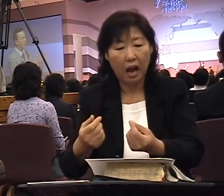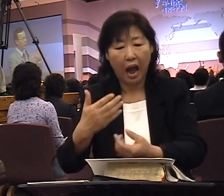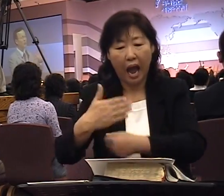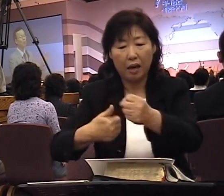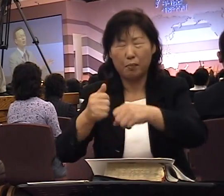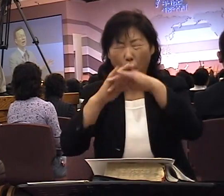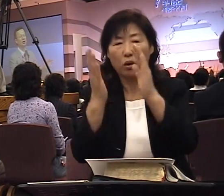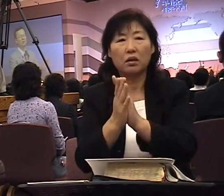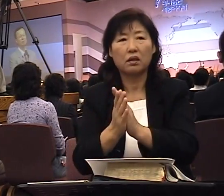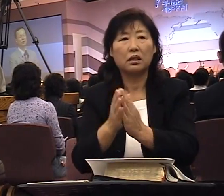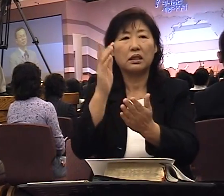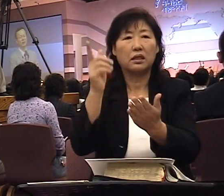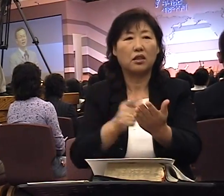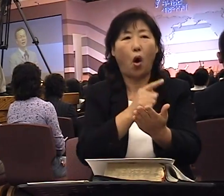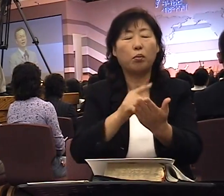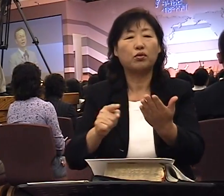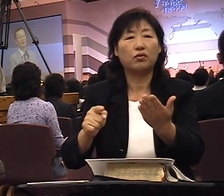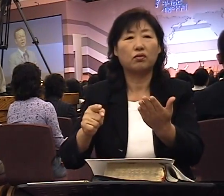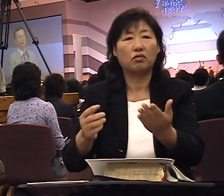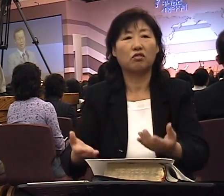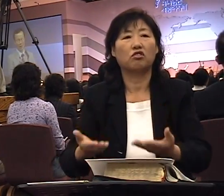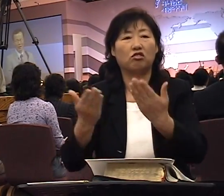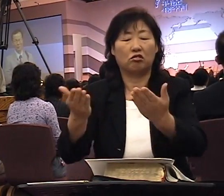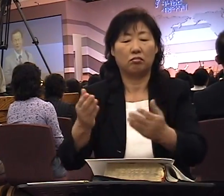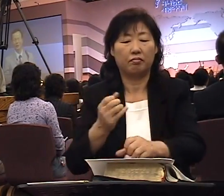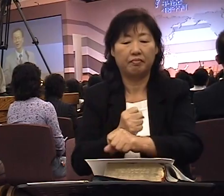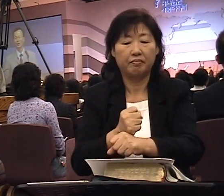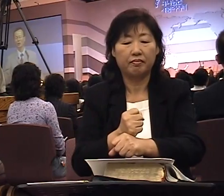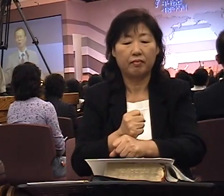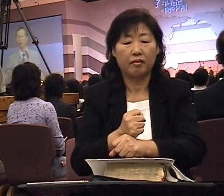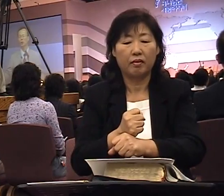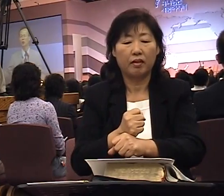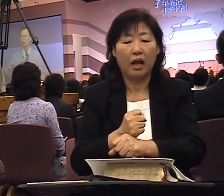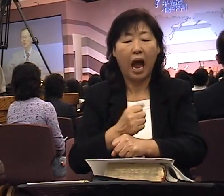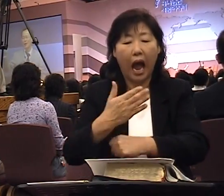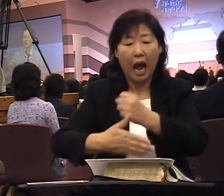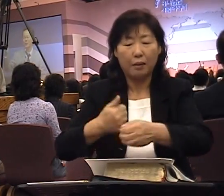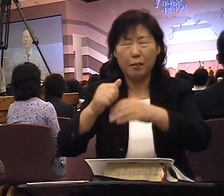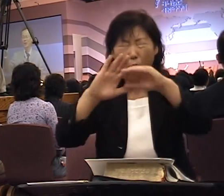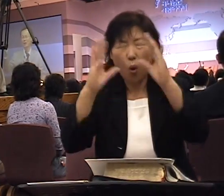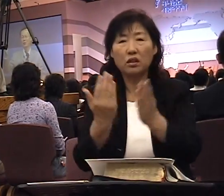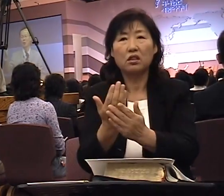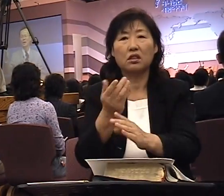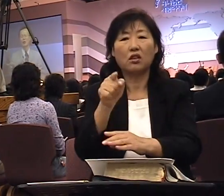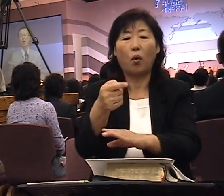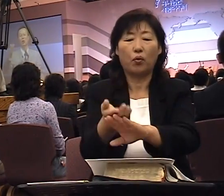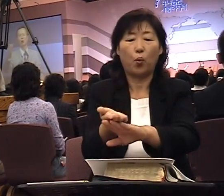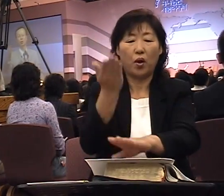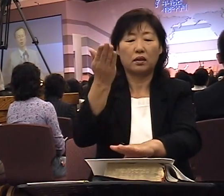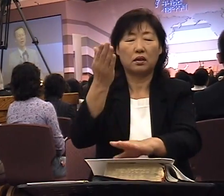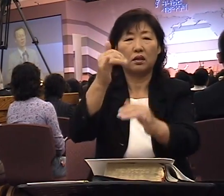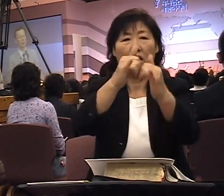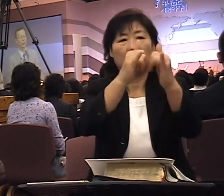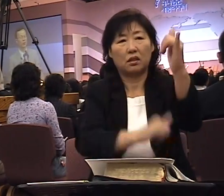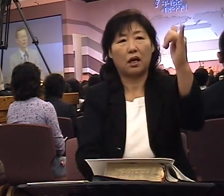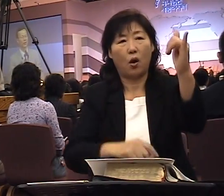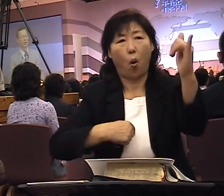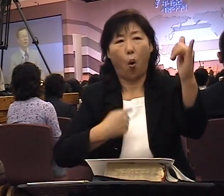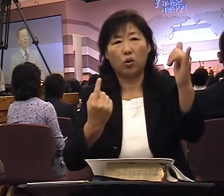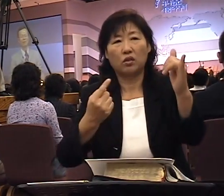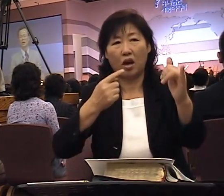처분하시는 디스포즈하시는 분이십니다. 왜냐하면 하나님은 그 모든 것 위에서 역사를 홀로